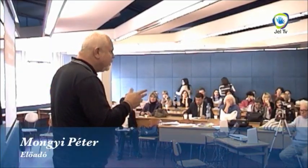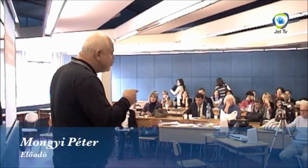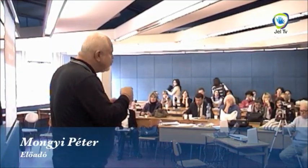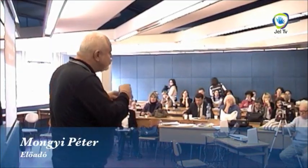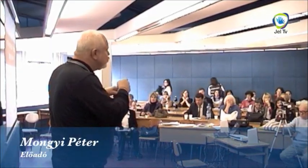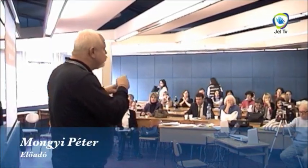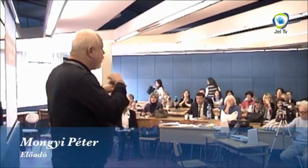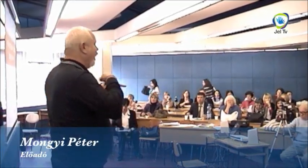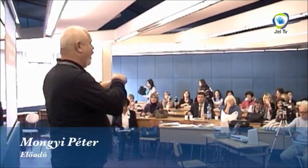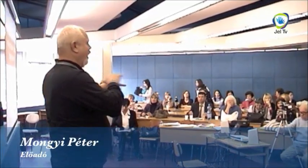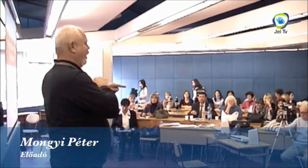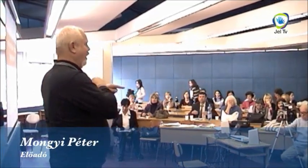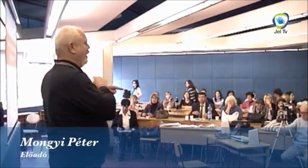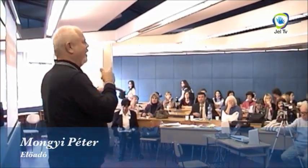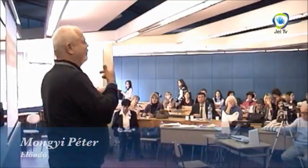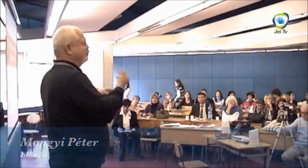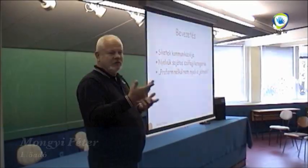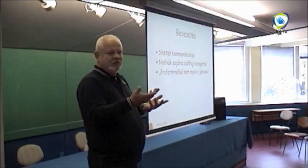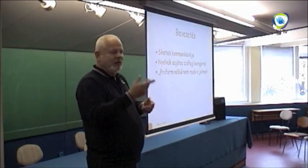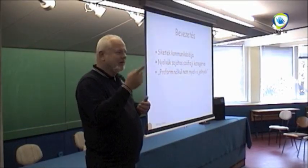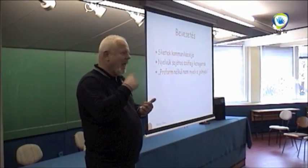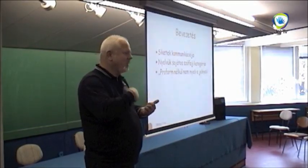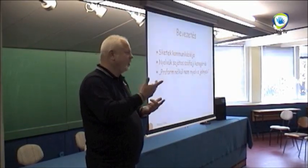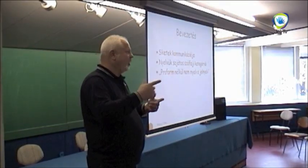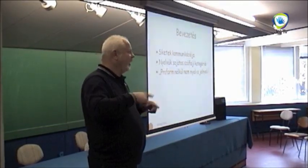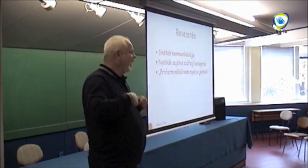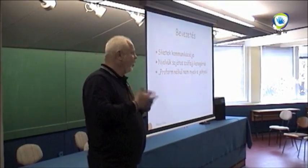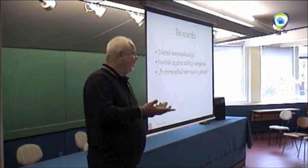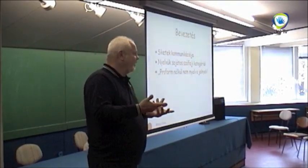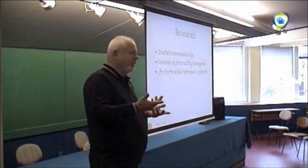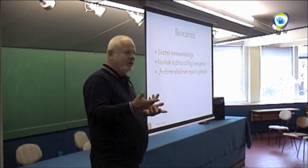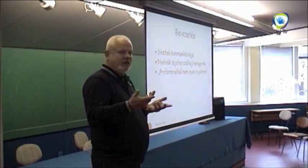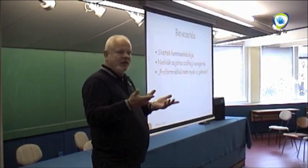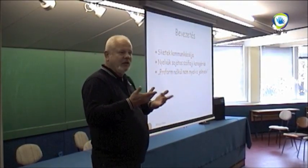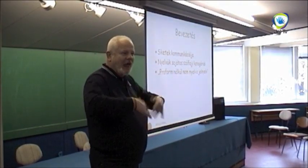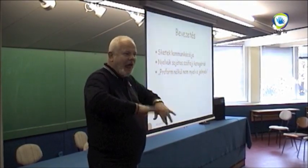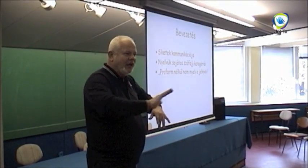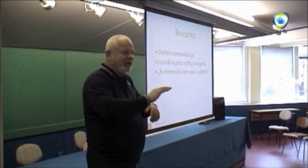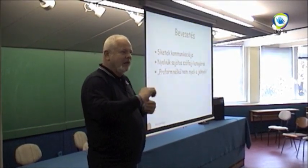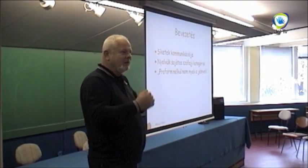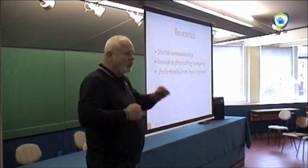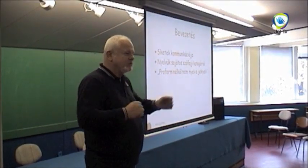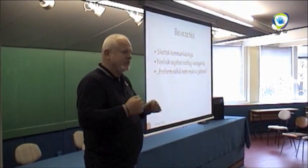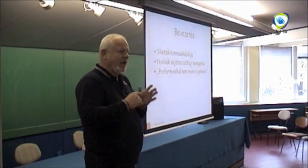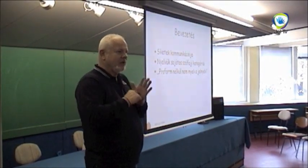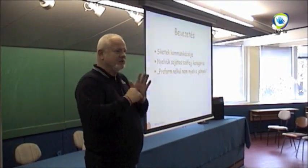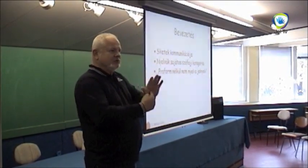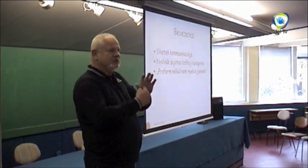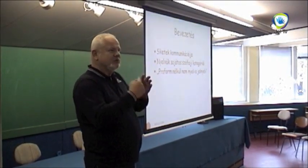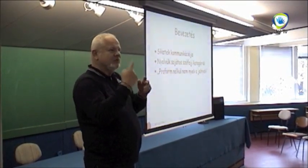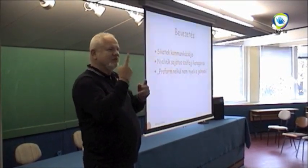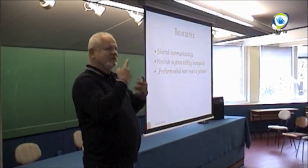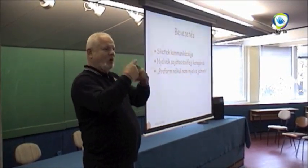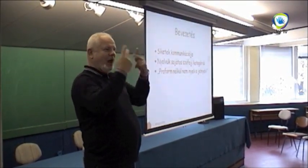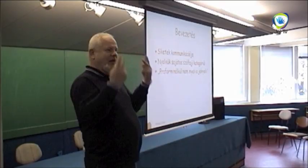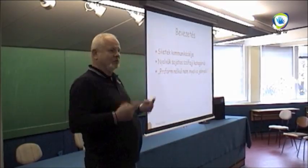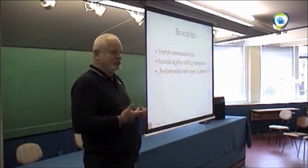Amikor erre rájöttem, mindent elmagyarázni, mindent, tárgyakat, élőlényeket.